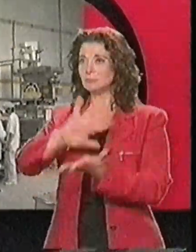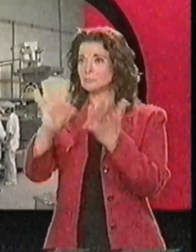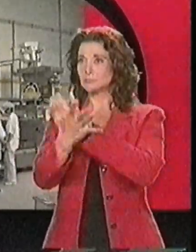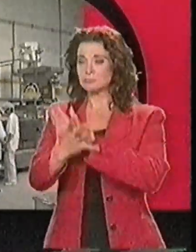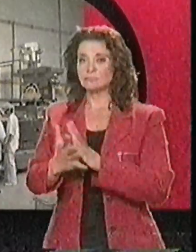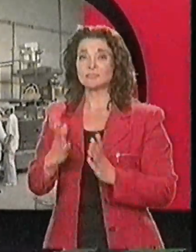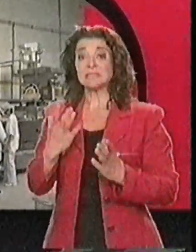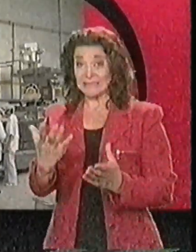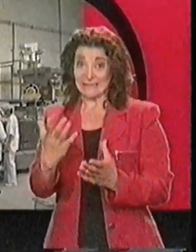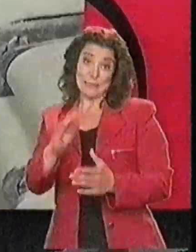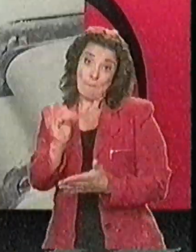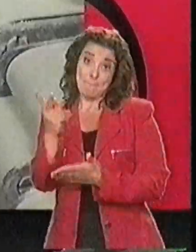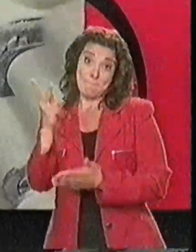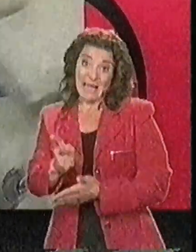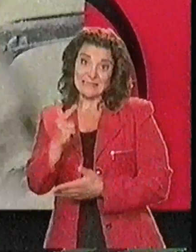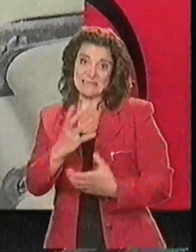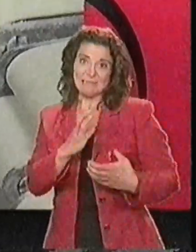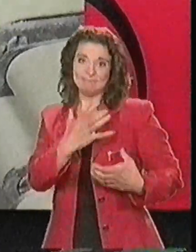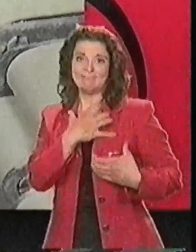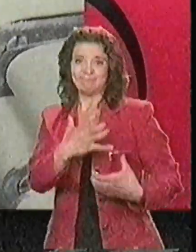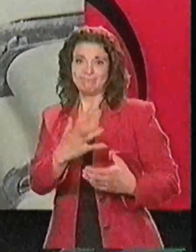capitalisme.